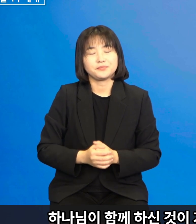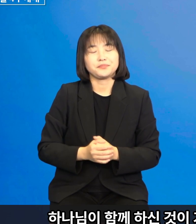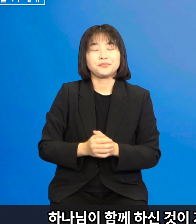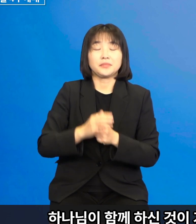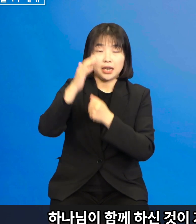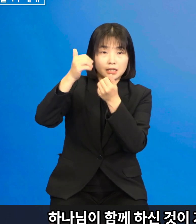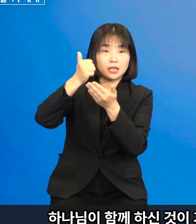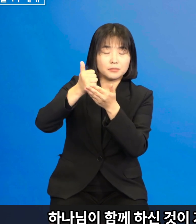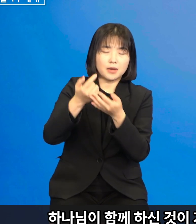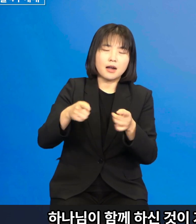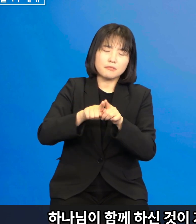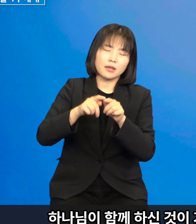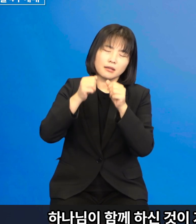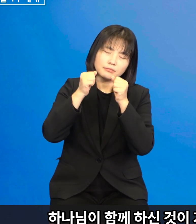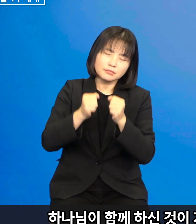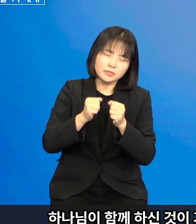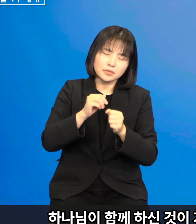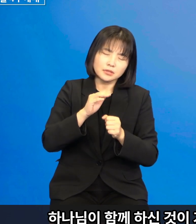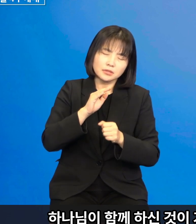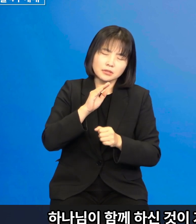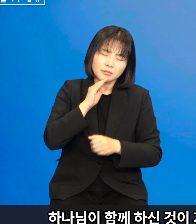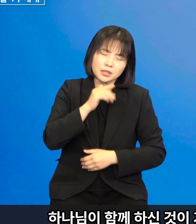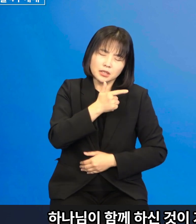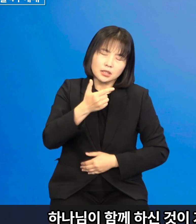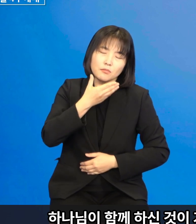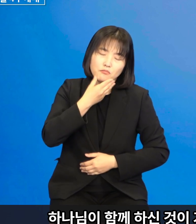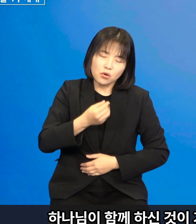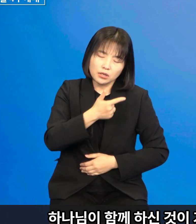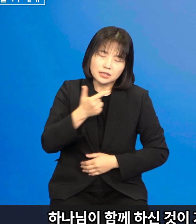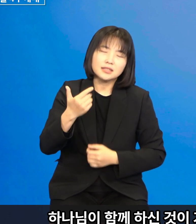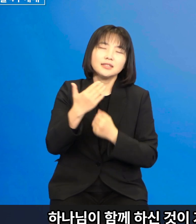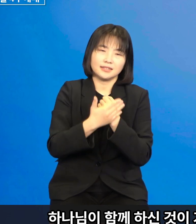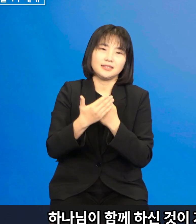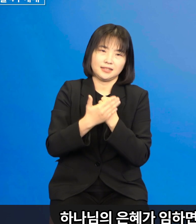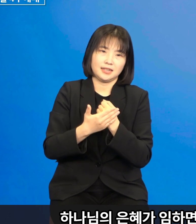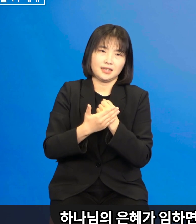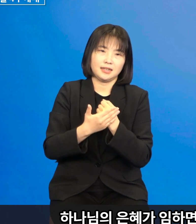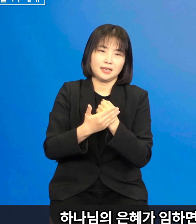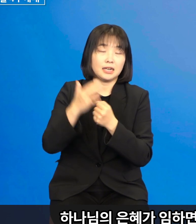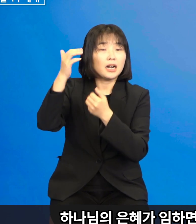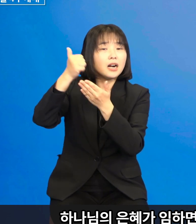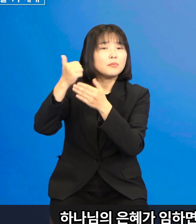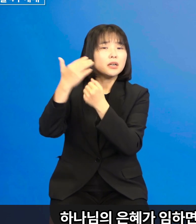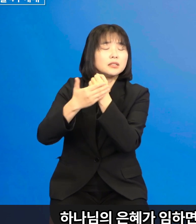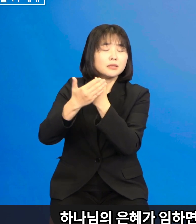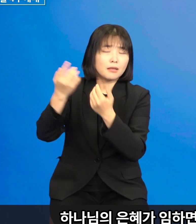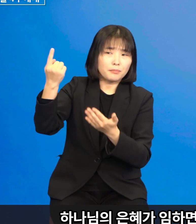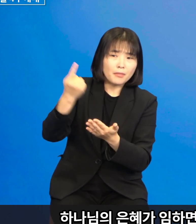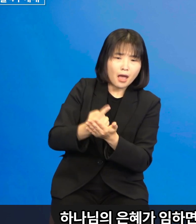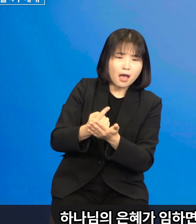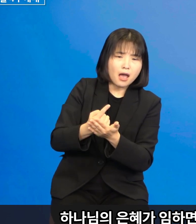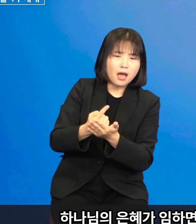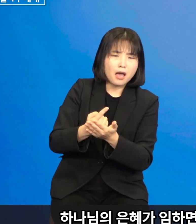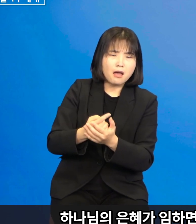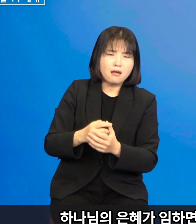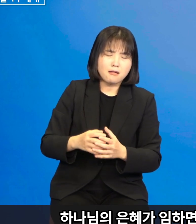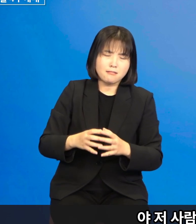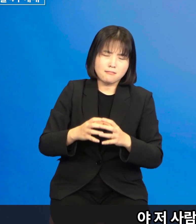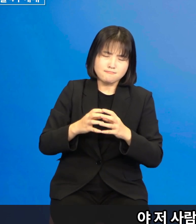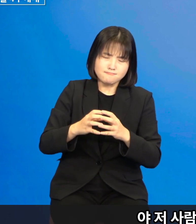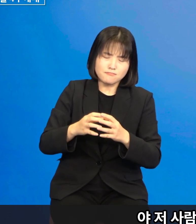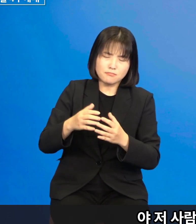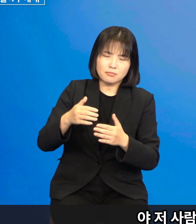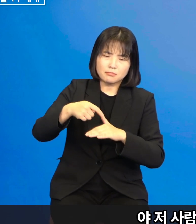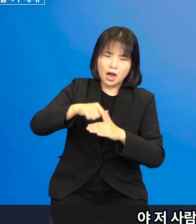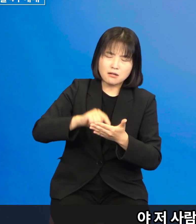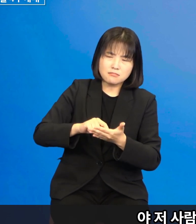하나님이 함께 하시는 것이 가장 큰 복이고 가장 큰 은혜이죠. 하나님의 은혜가 임하면 돌덩이 같은 마음도 넣어가지고 야,